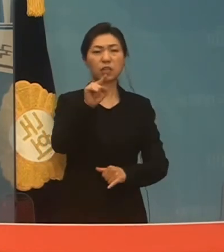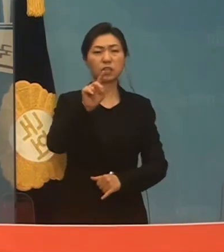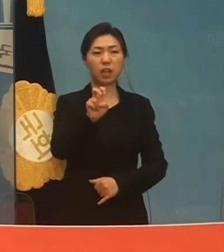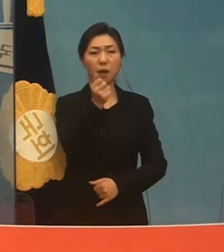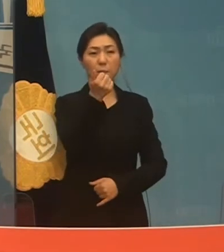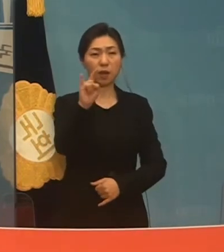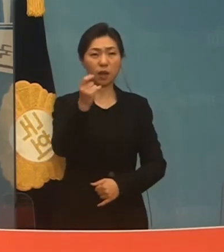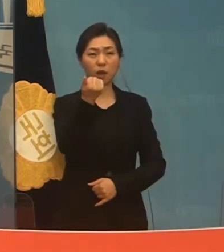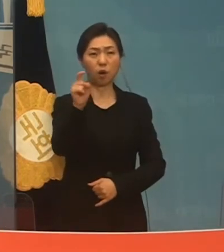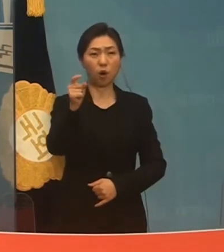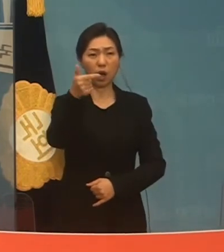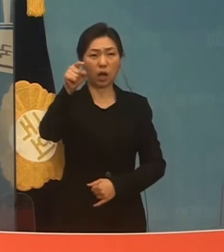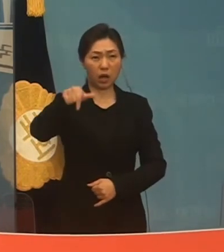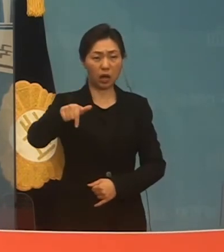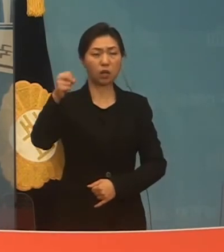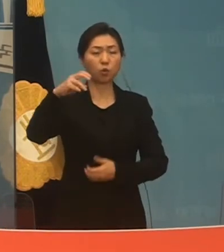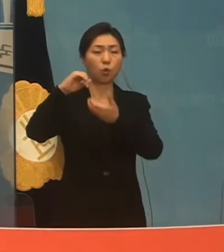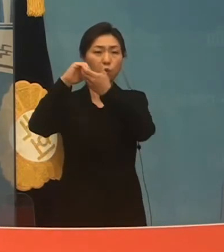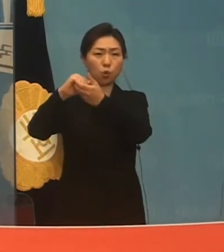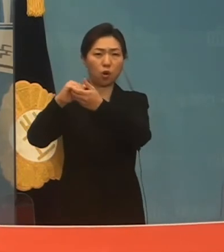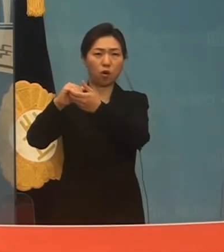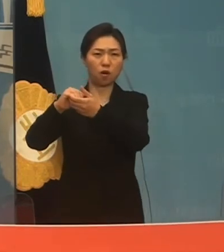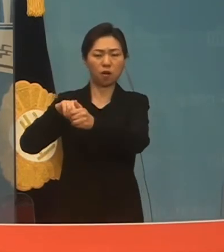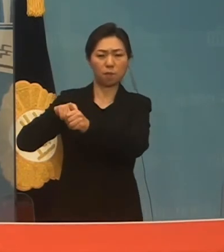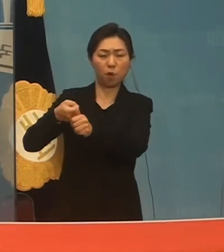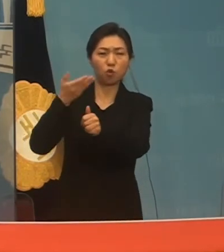해고된 노동자들이 원직, 복직될 수